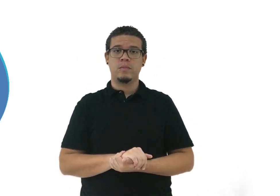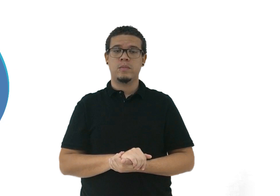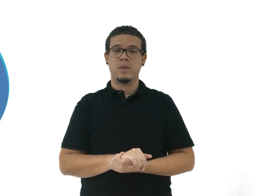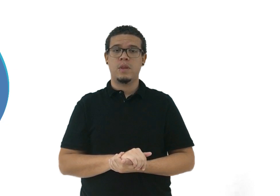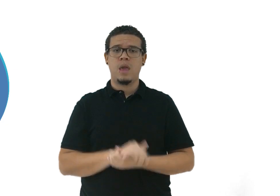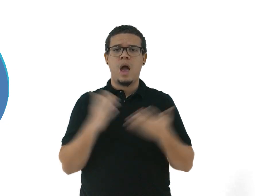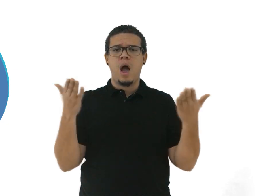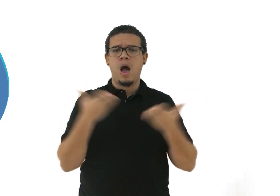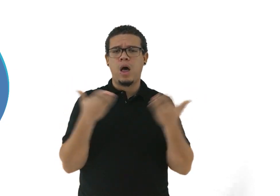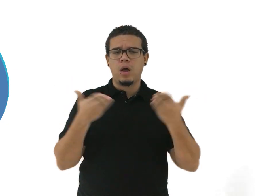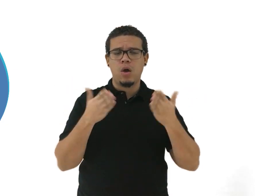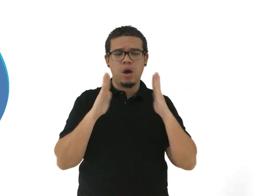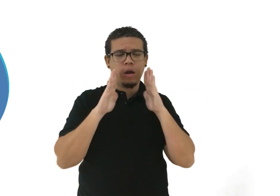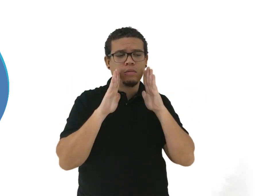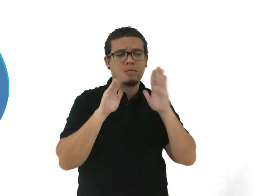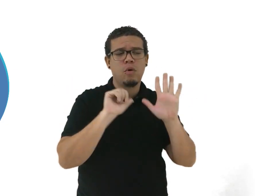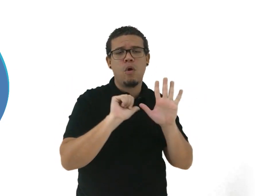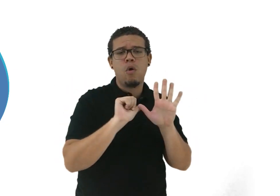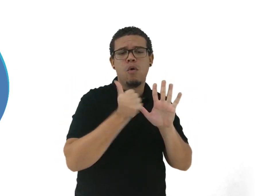vocês terão que pensar rápido.